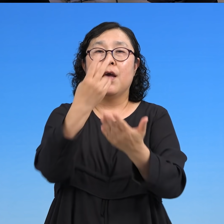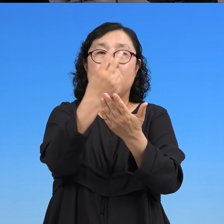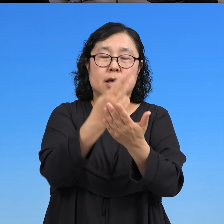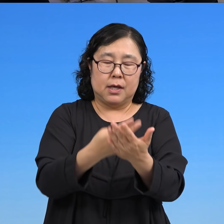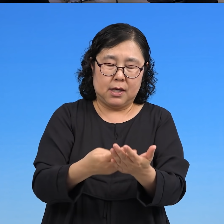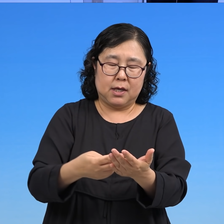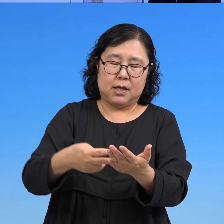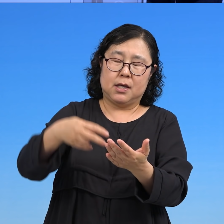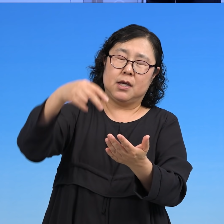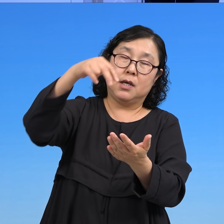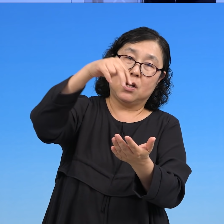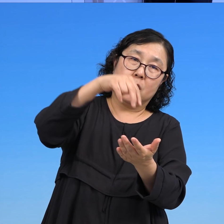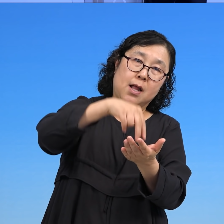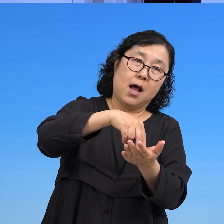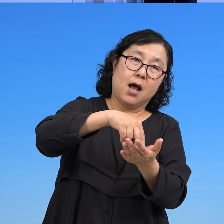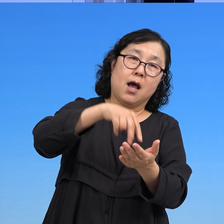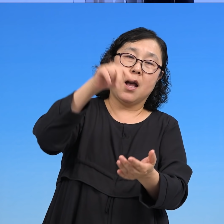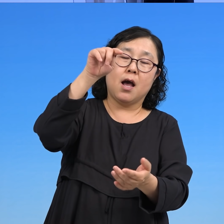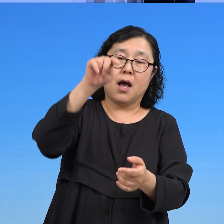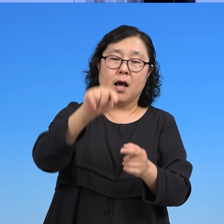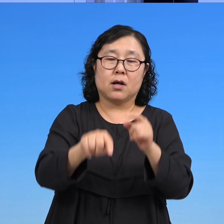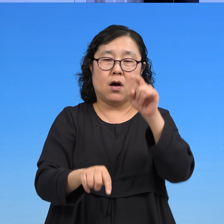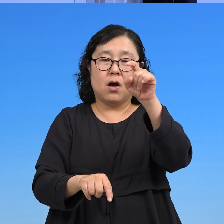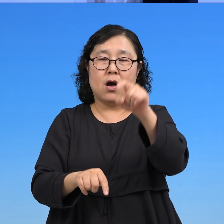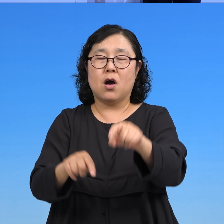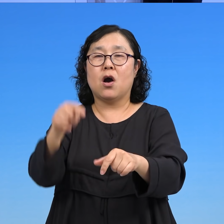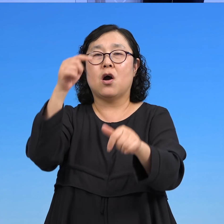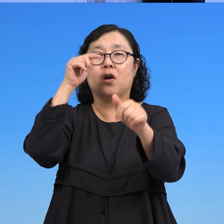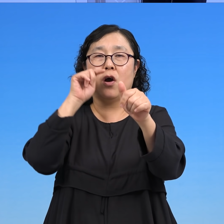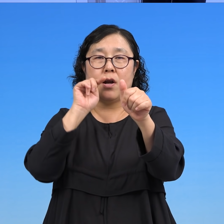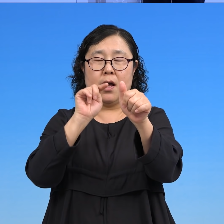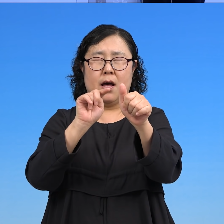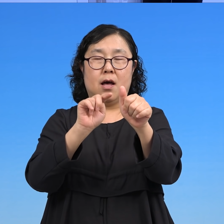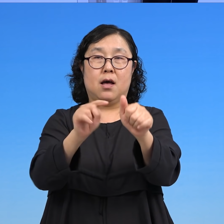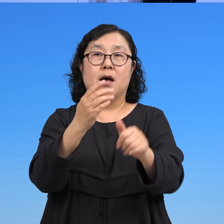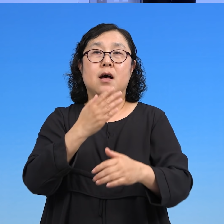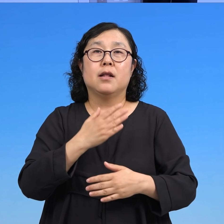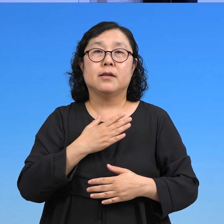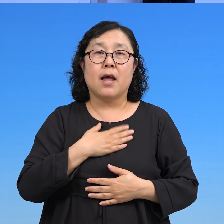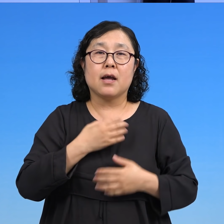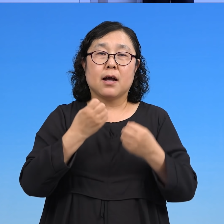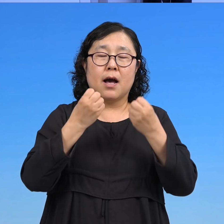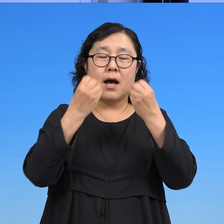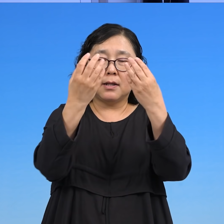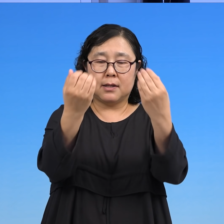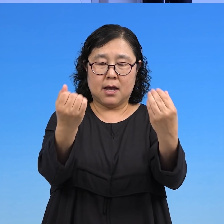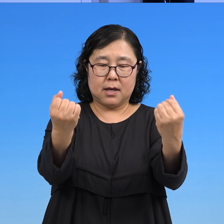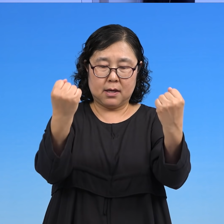걸어라, 일어나 걸어라.